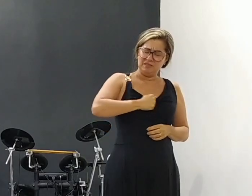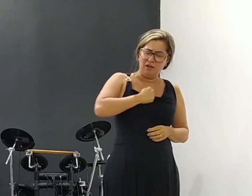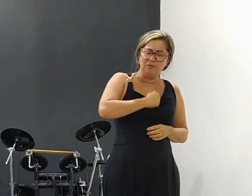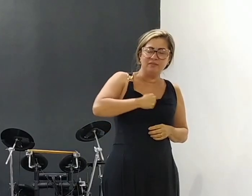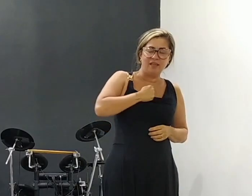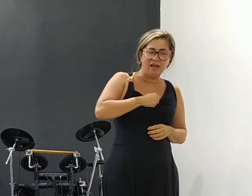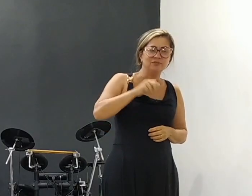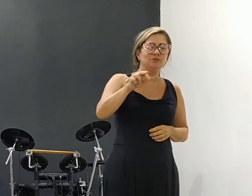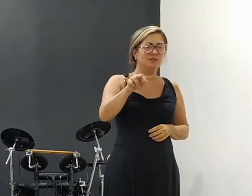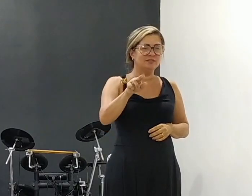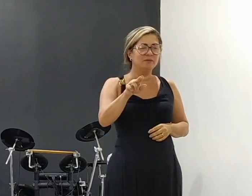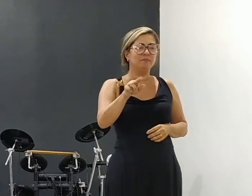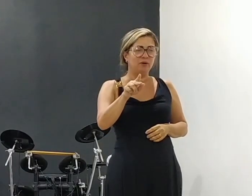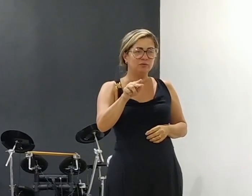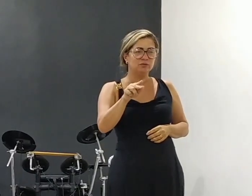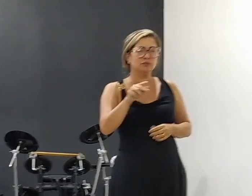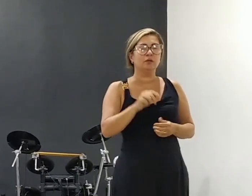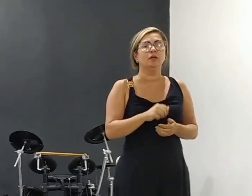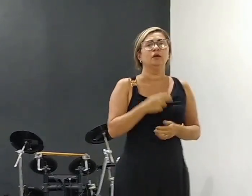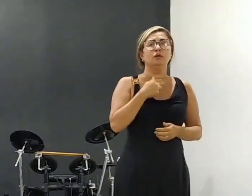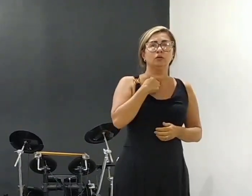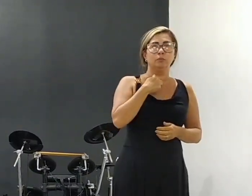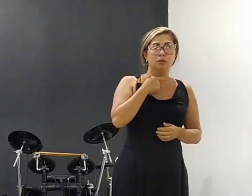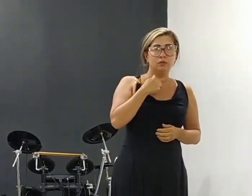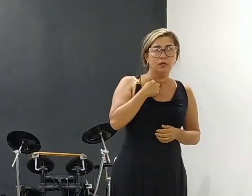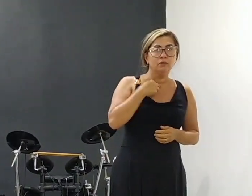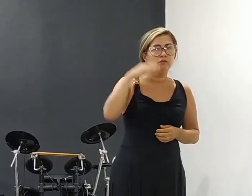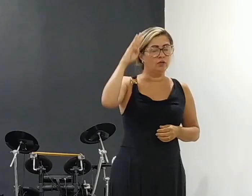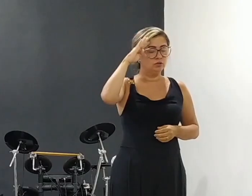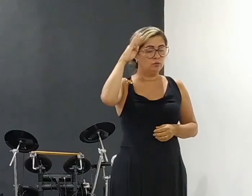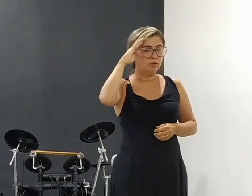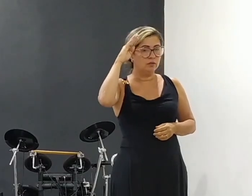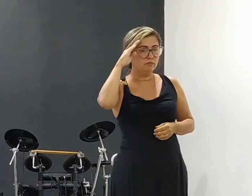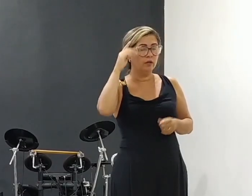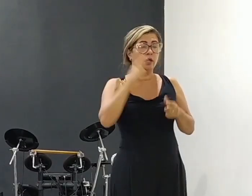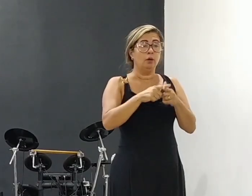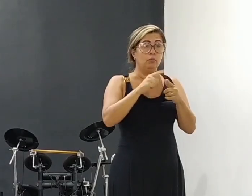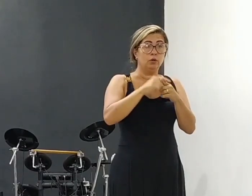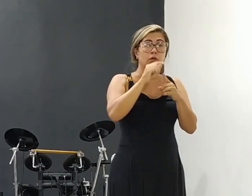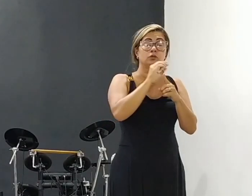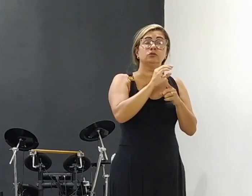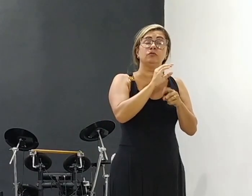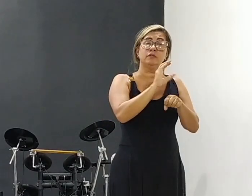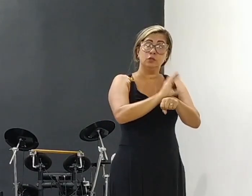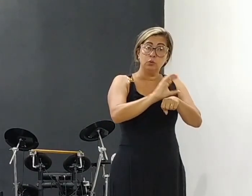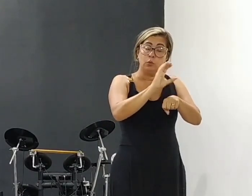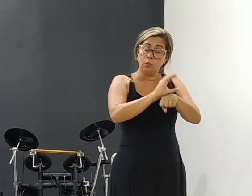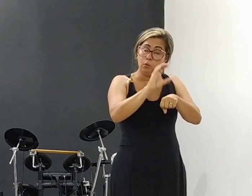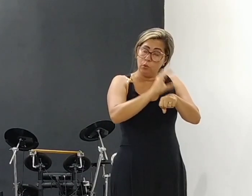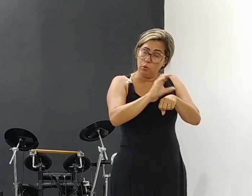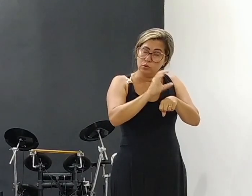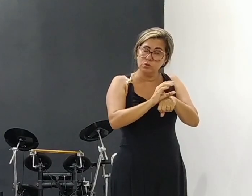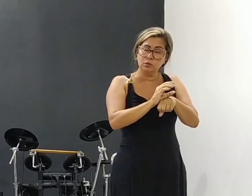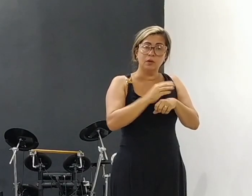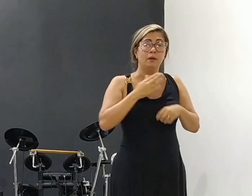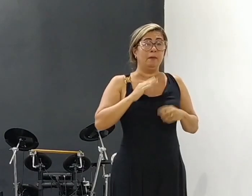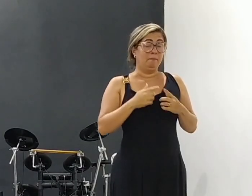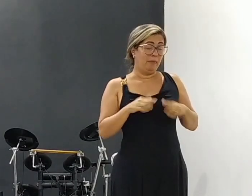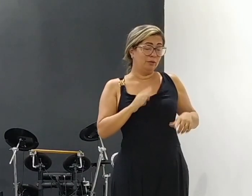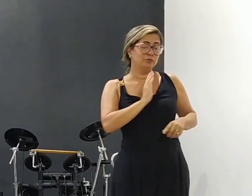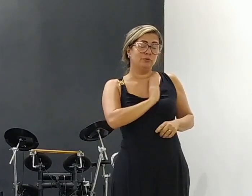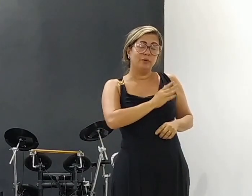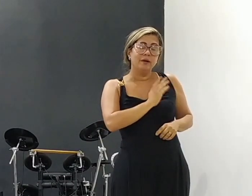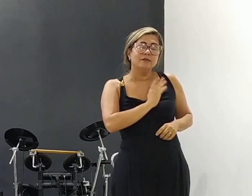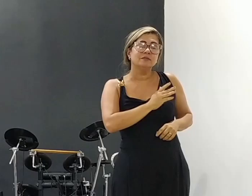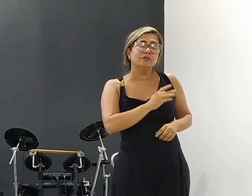saudade dos irmãos. Não estou podendo vir às quartas-feiras devido ao curso que eu estou fazendo, mas o coração fica aqui, né? A gente